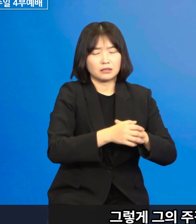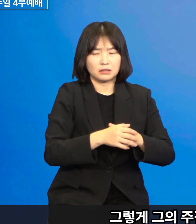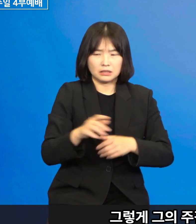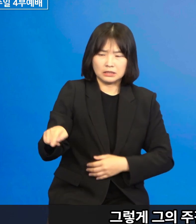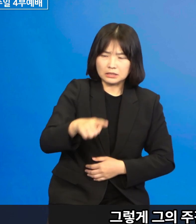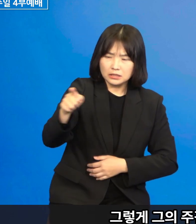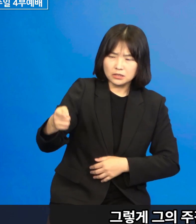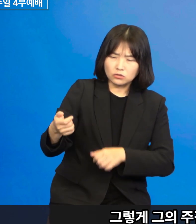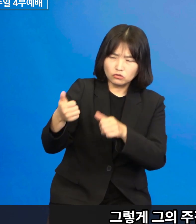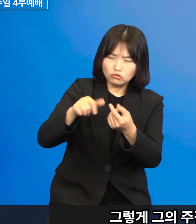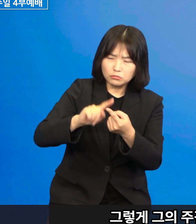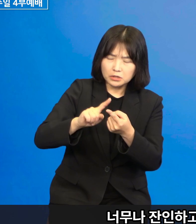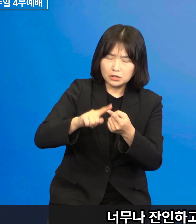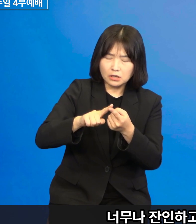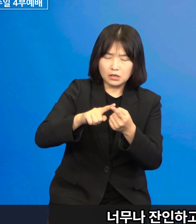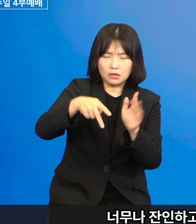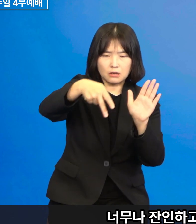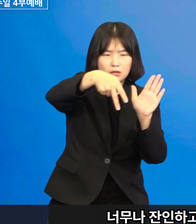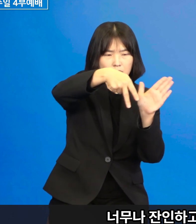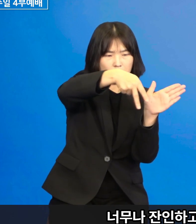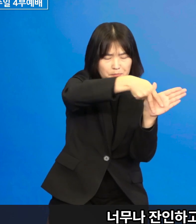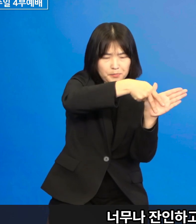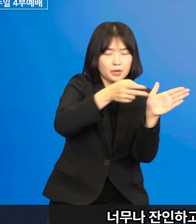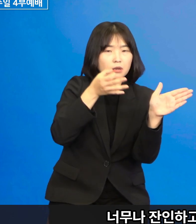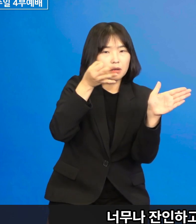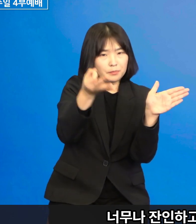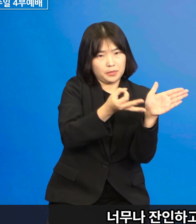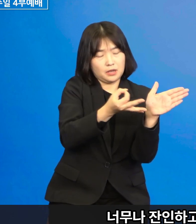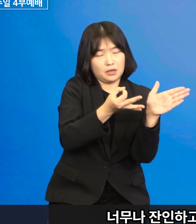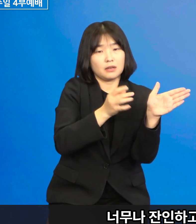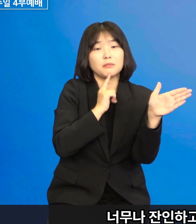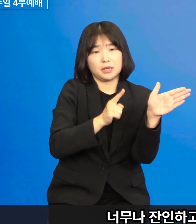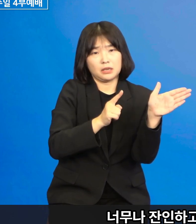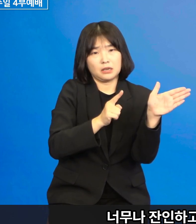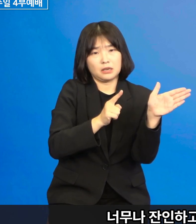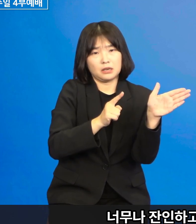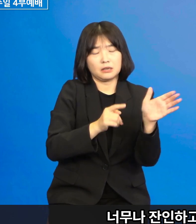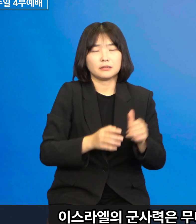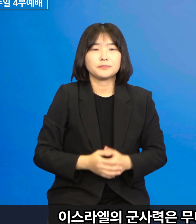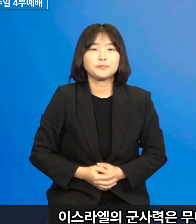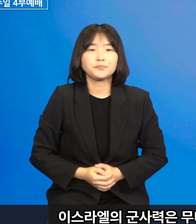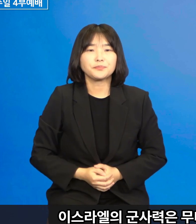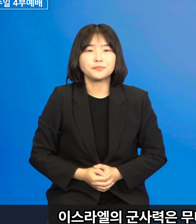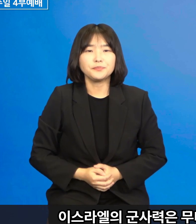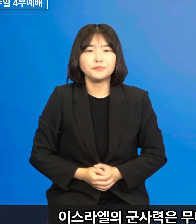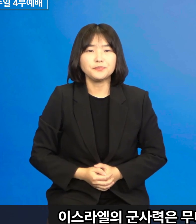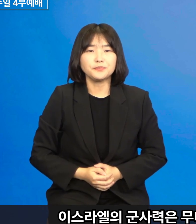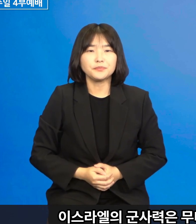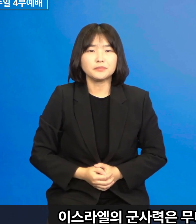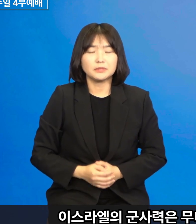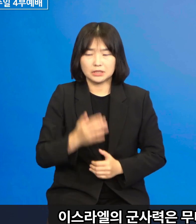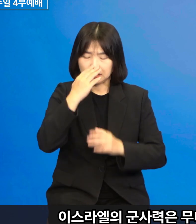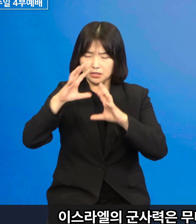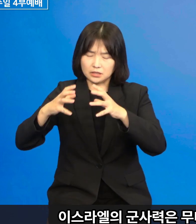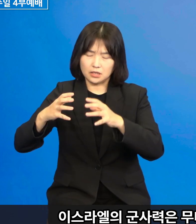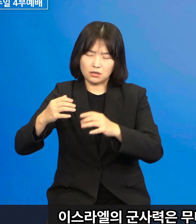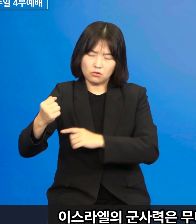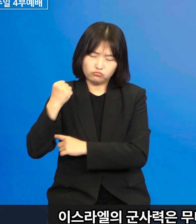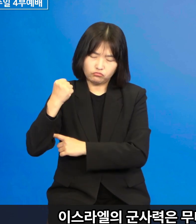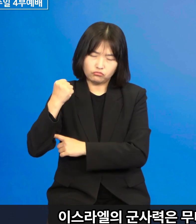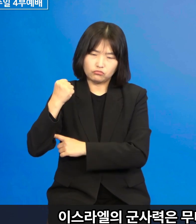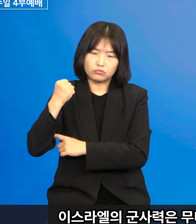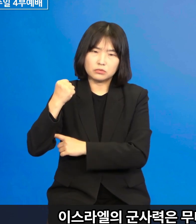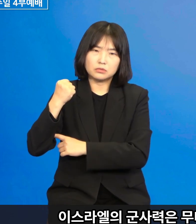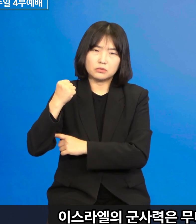죽음들을 달아둔 것이죠. 너무나 잔인하고 비극적인 결말입니다. 이스라엘의 군사력은 무너졌고